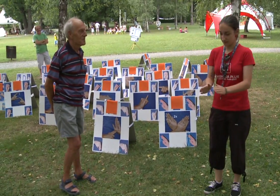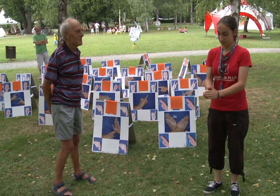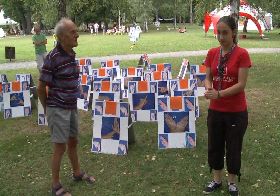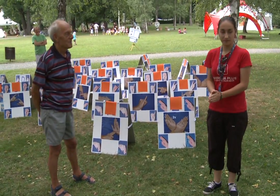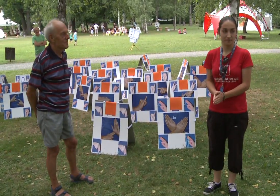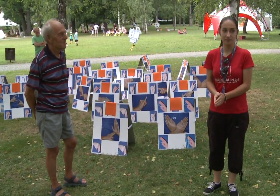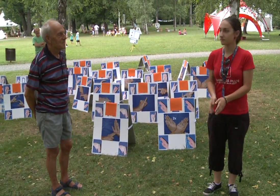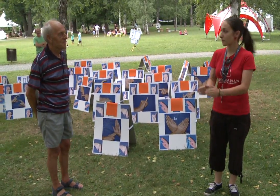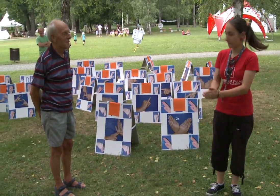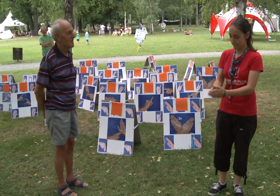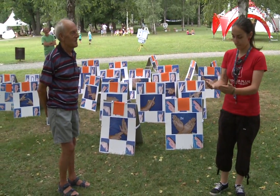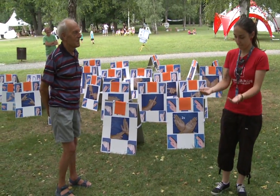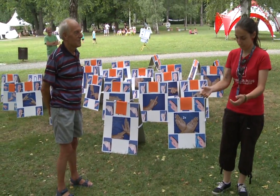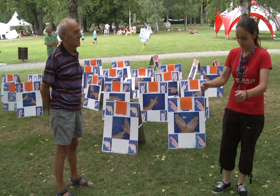Vanesa, izvoli.